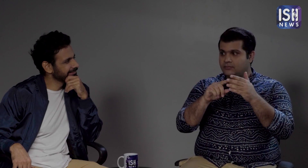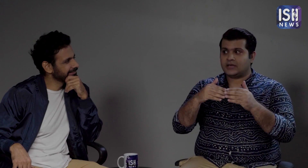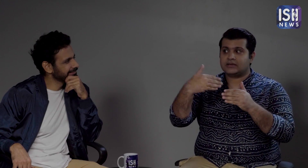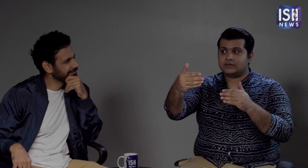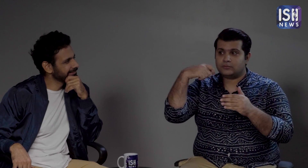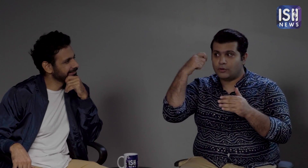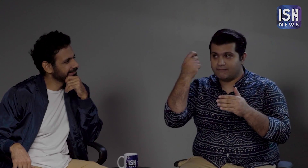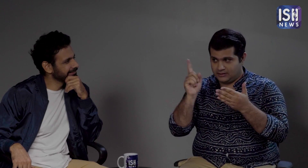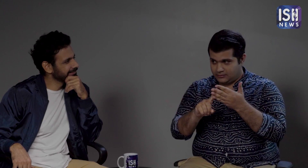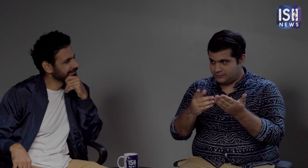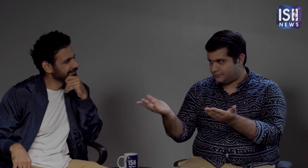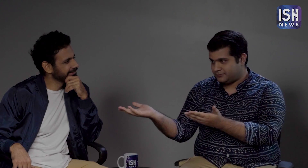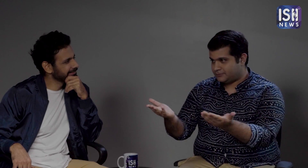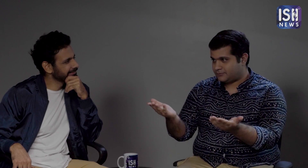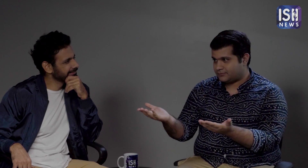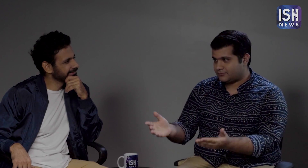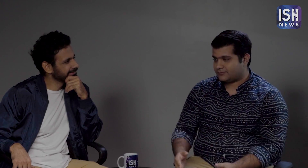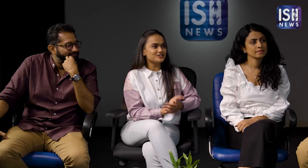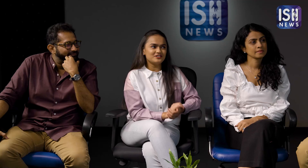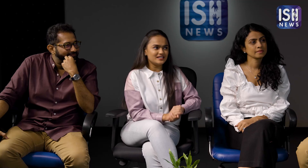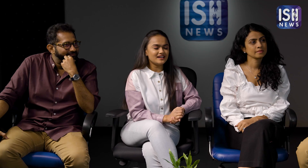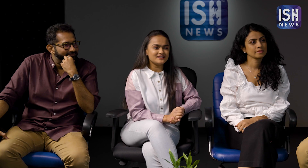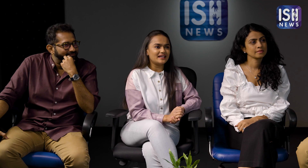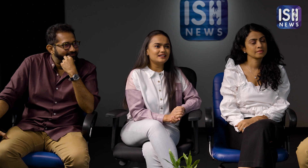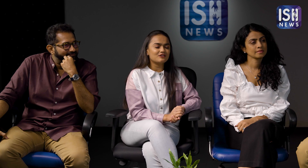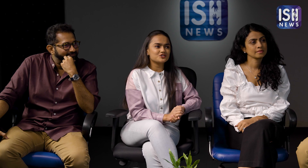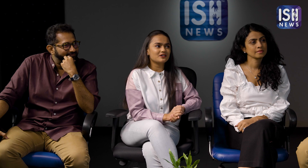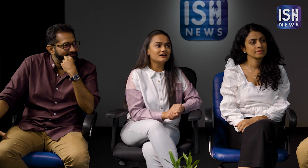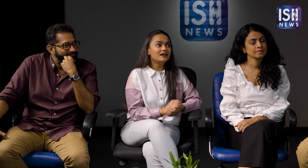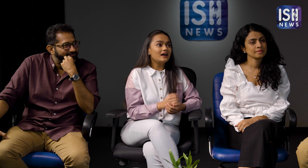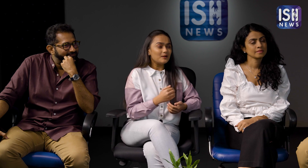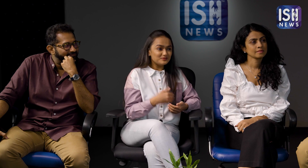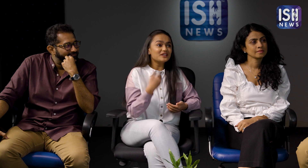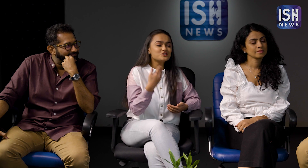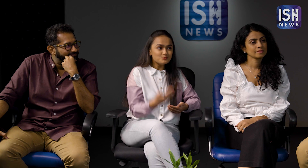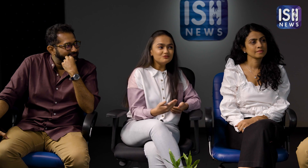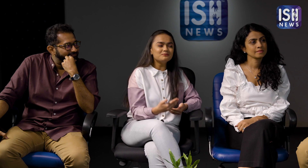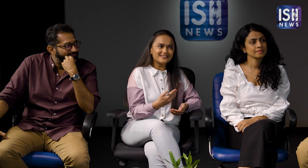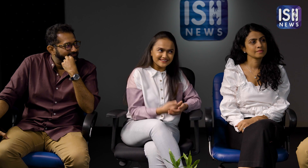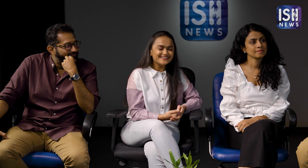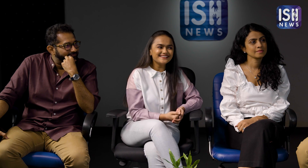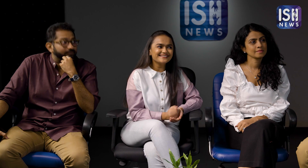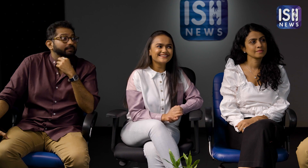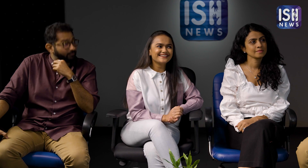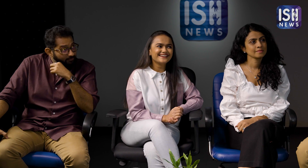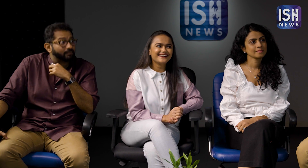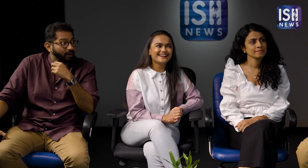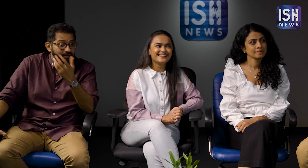अब ये कच एक्सप्रेस में हमने ट्रांसलेशन किया है साइन लैंग्वेज का, आप नेक्स्ट मूवी में